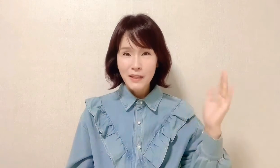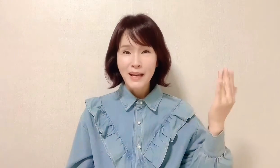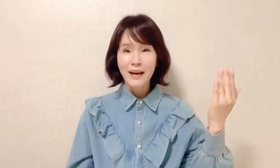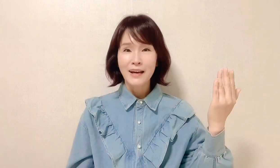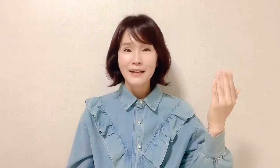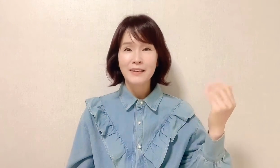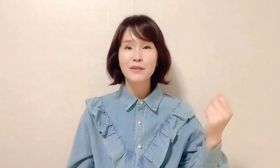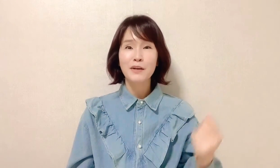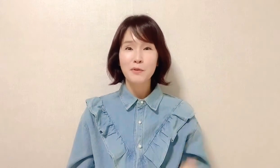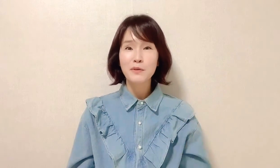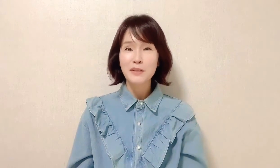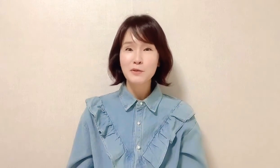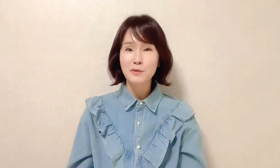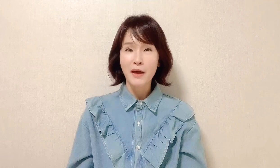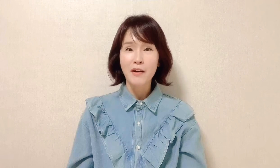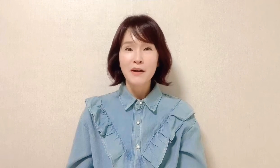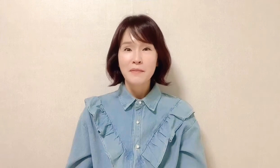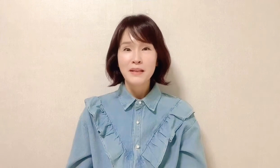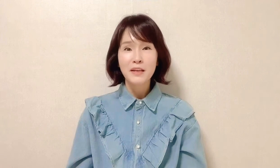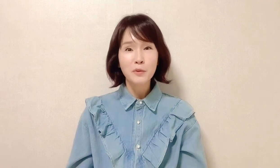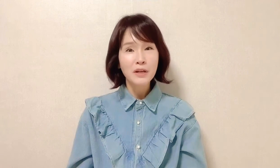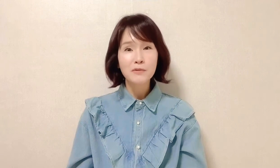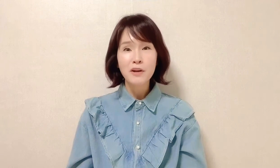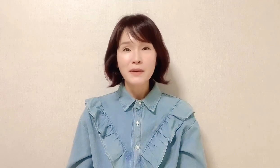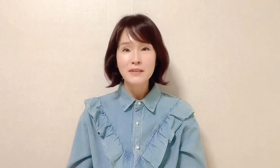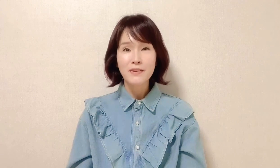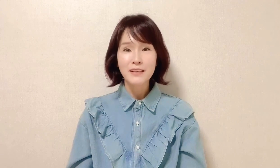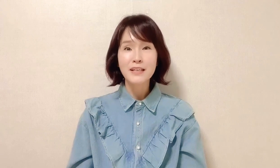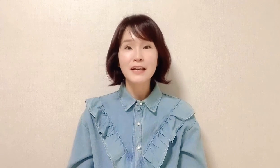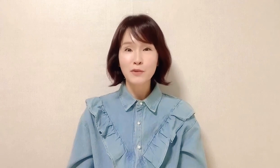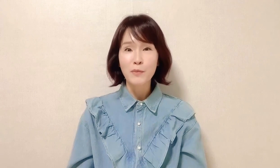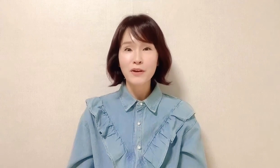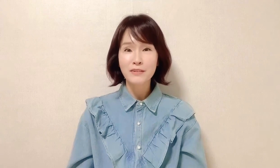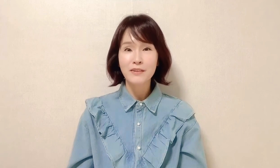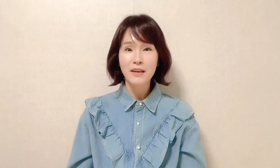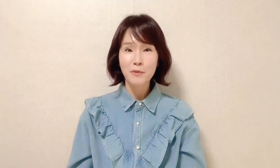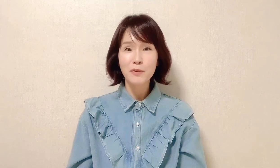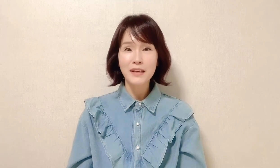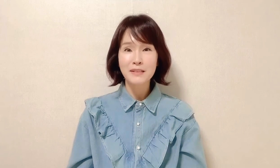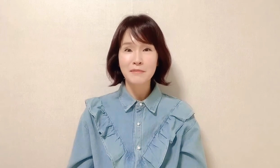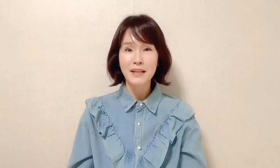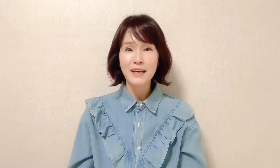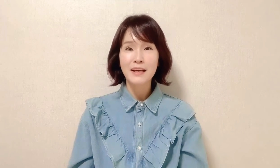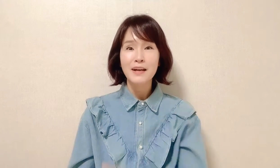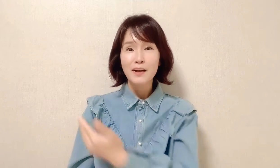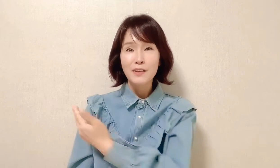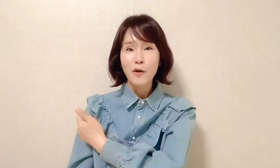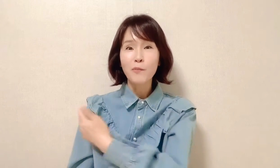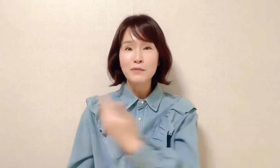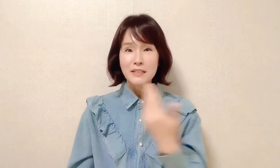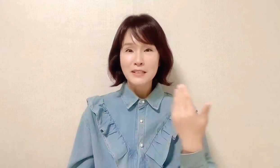되다. 이렇게 표현하셔도 돼요. 만약에 노래를 불러봐서 길이가 되면 그렇게 표현하겠습니다.